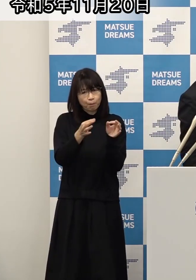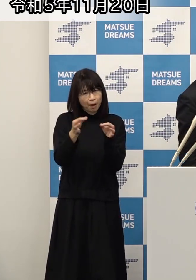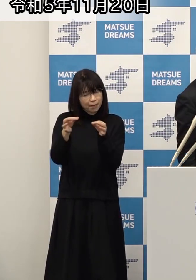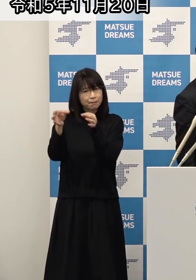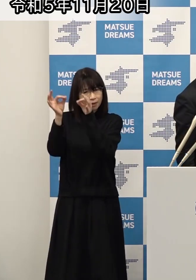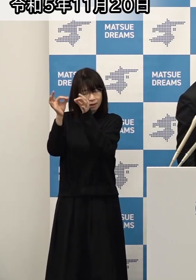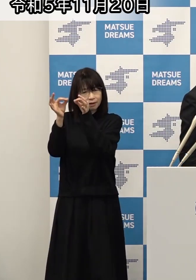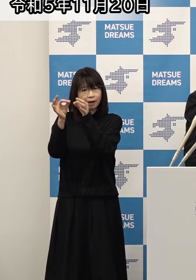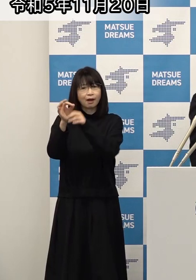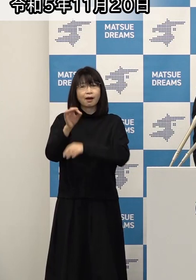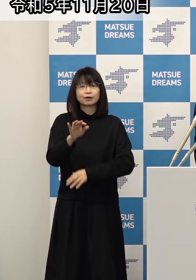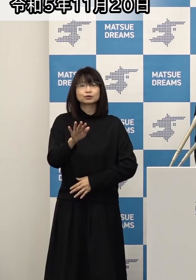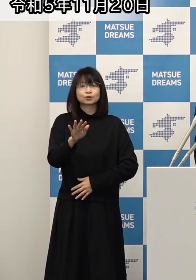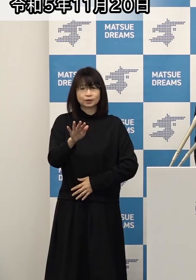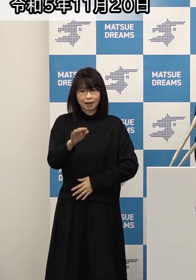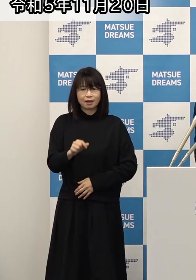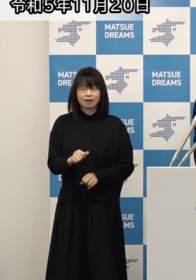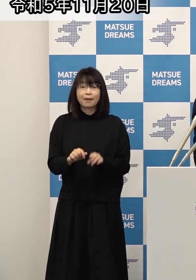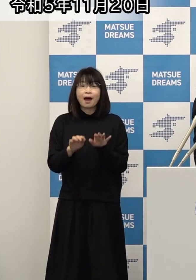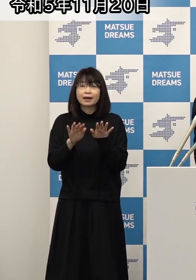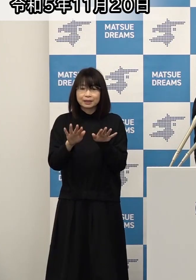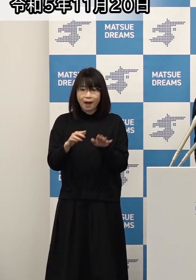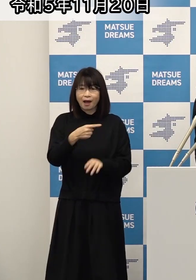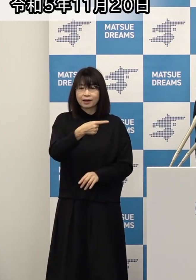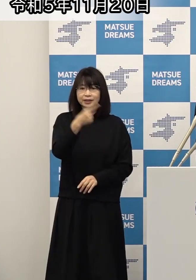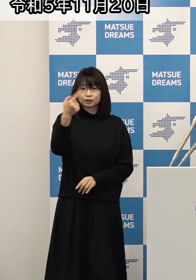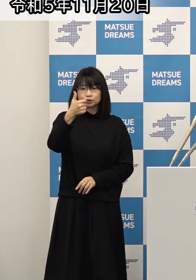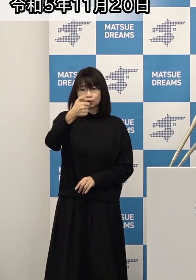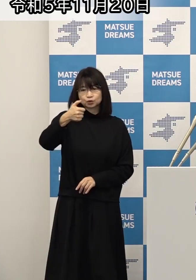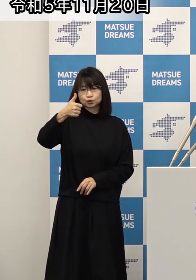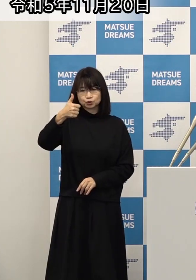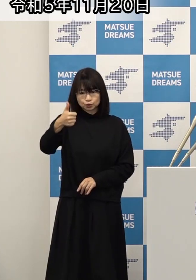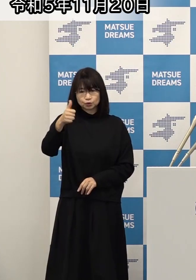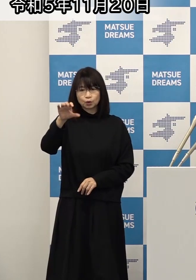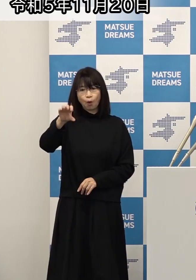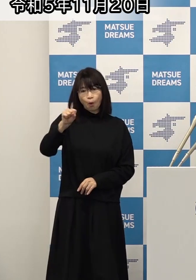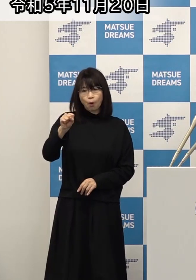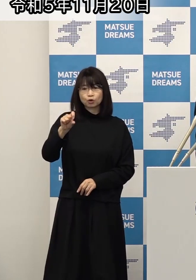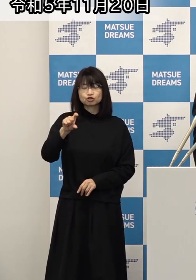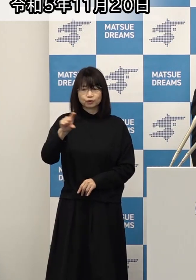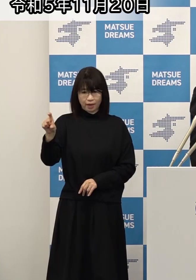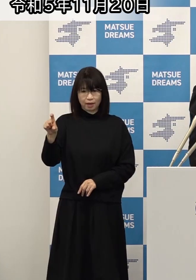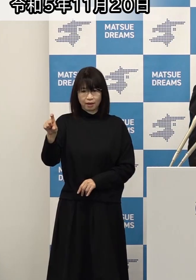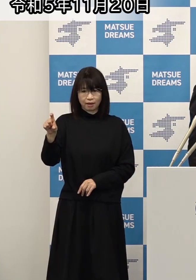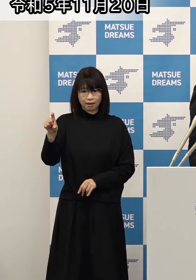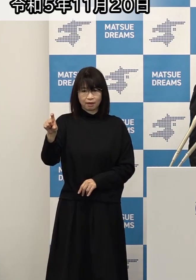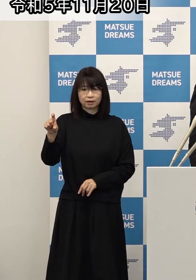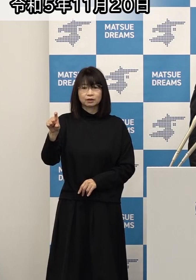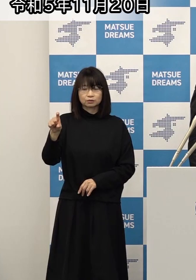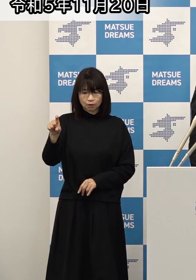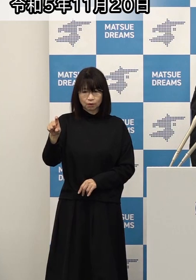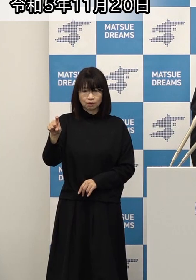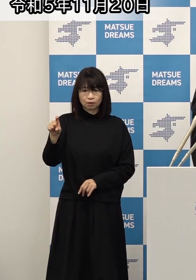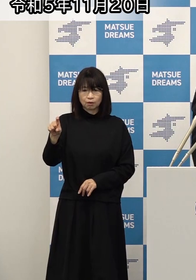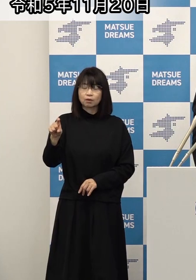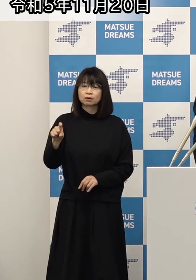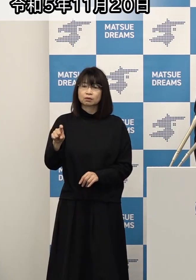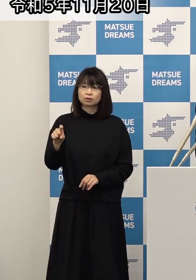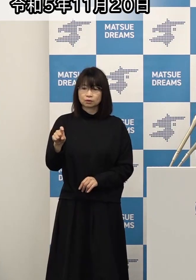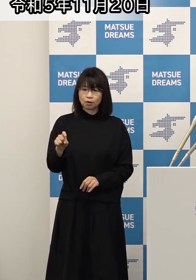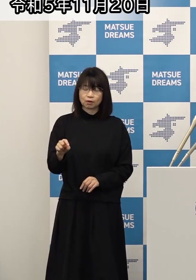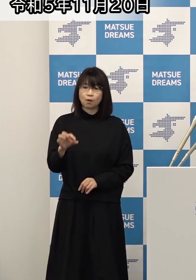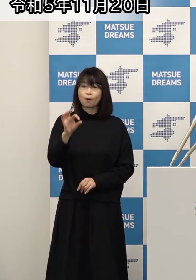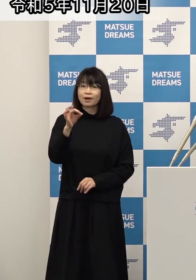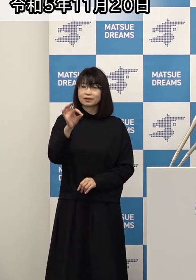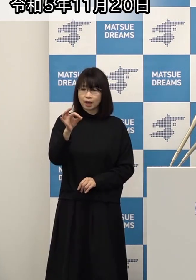、現状155億7500万円でありました新庁舎建設事業費全体